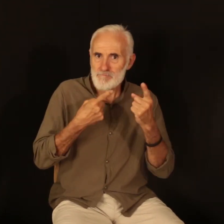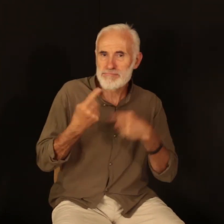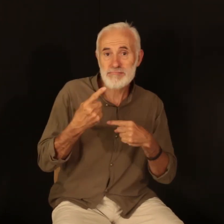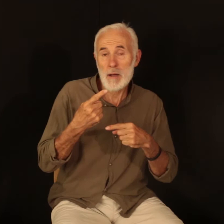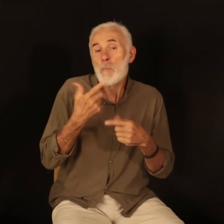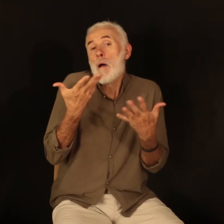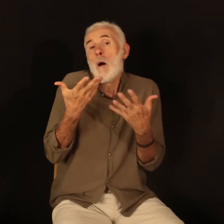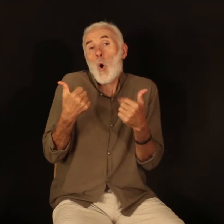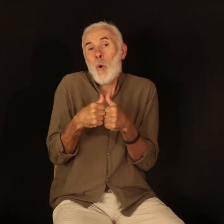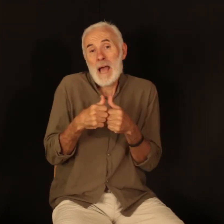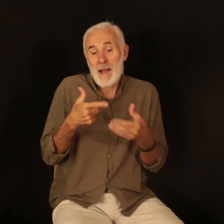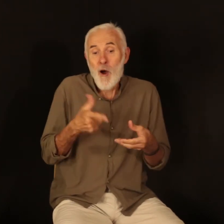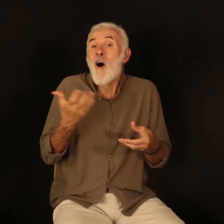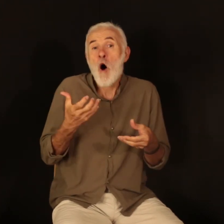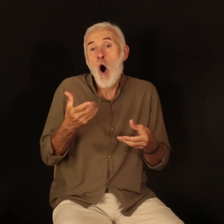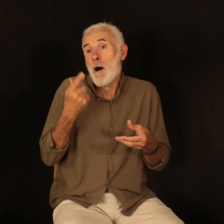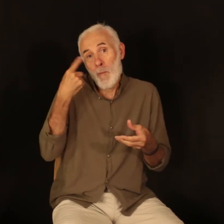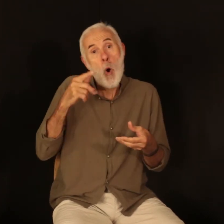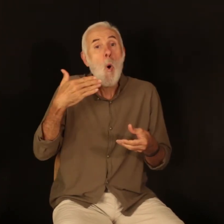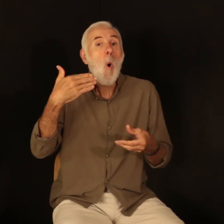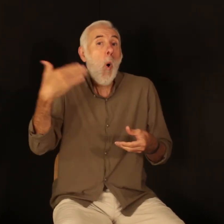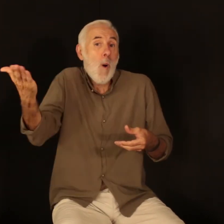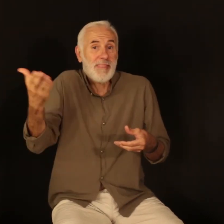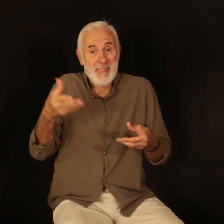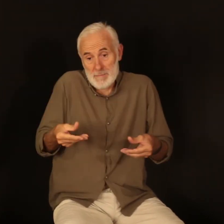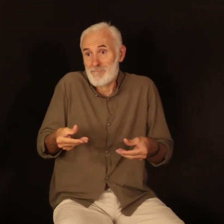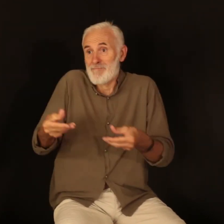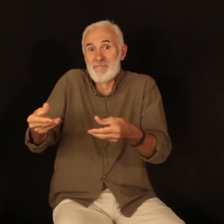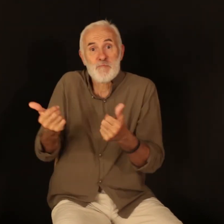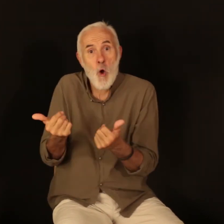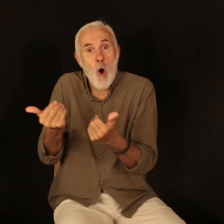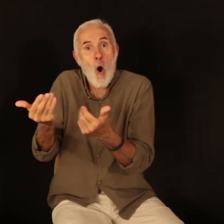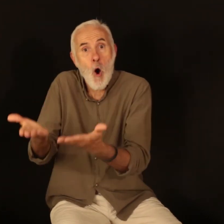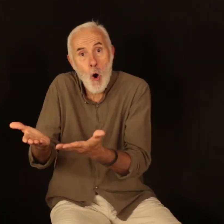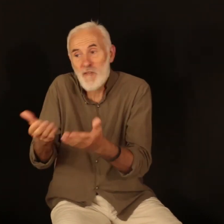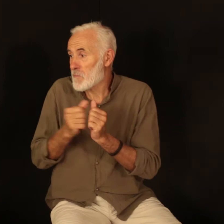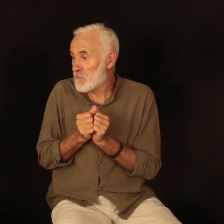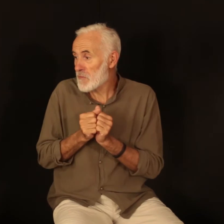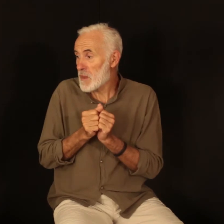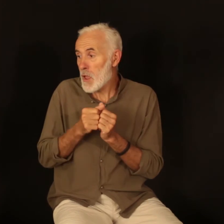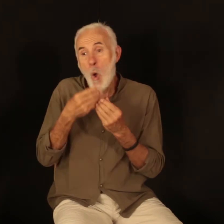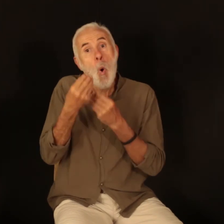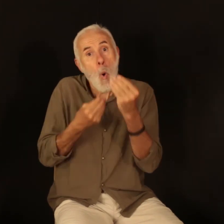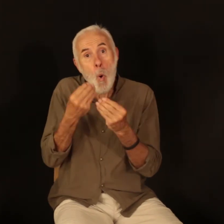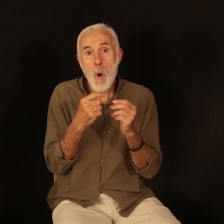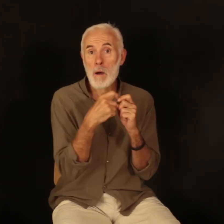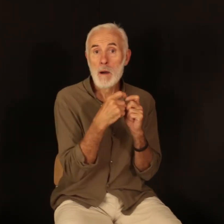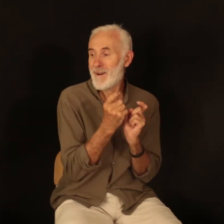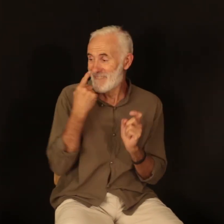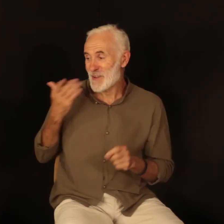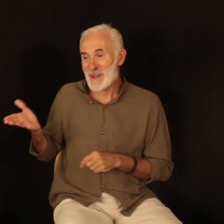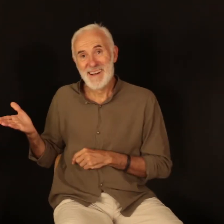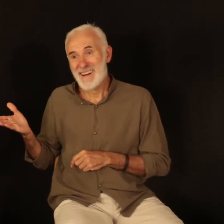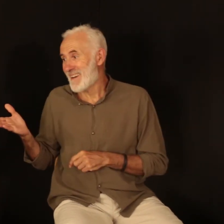tout simplement, parce que ce sont des vœux, c'est destiné à l'autre. Soit d'ouvrir cette petite boucle et de venir distribuer des